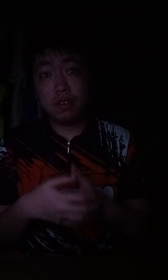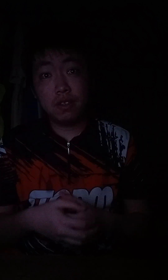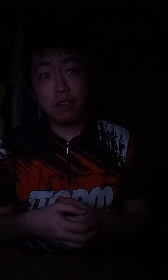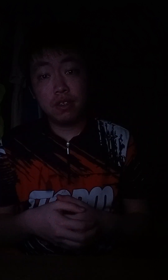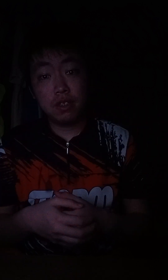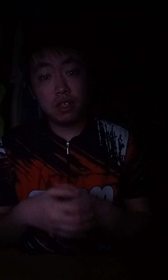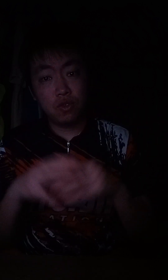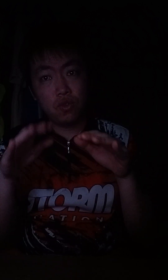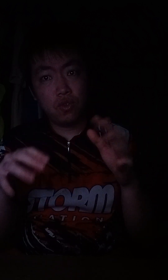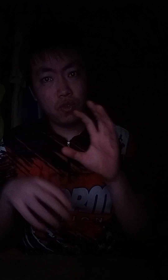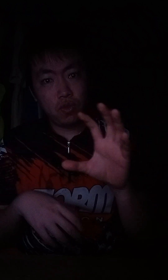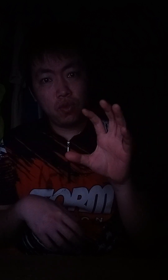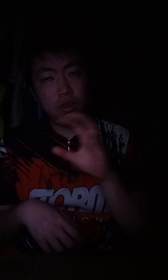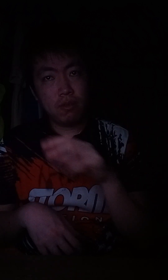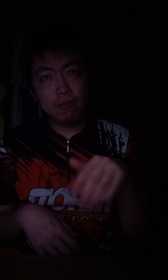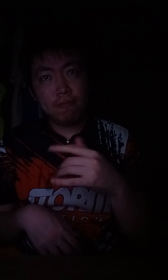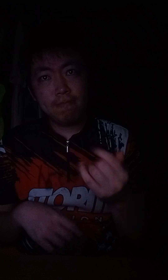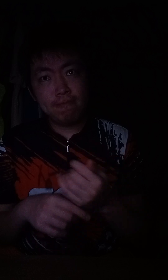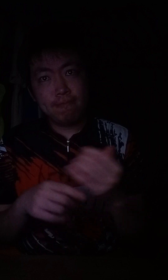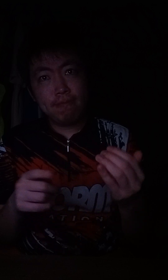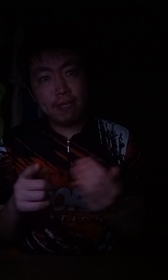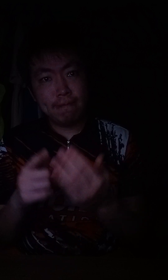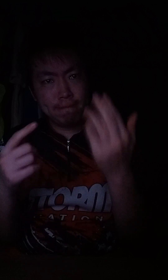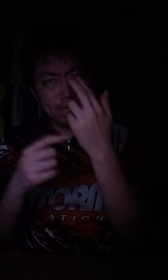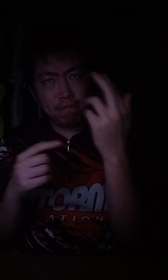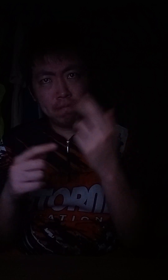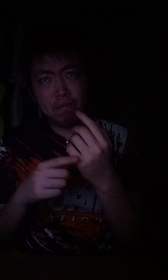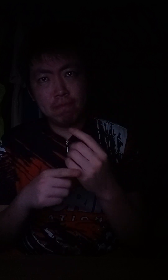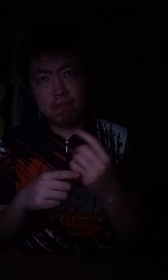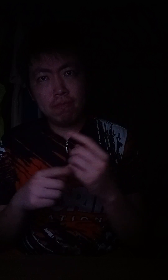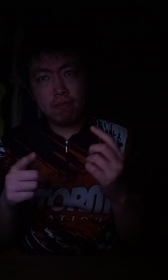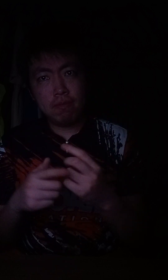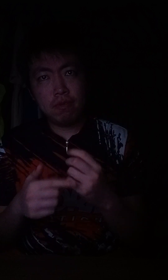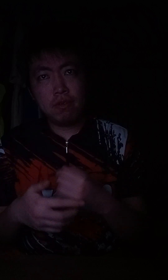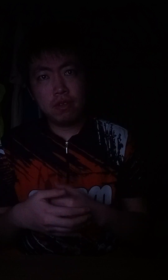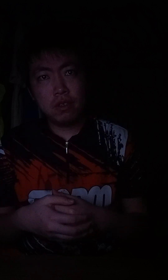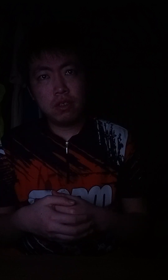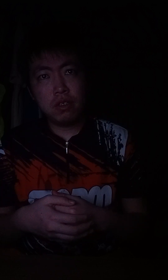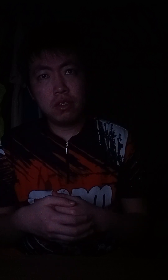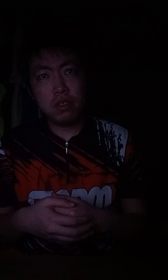남자 화장실에서는 아무래도 서로 눈치가 보였던 것이 사실인데요.